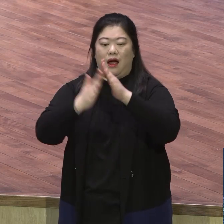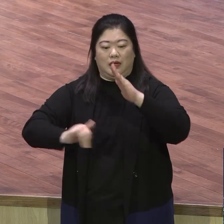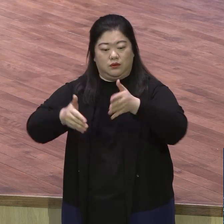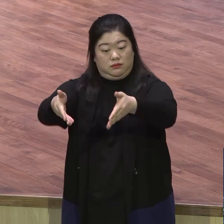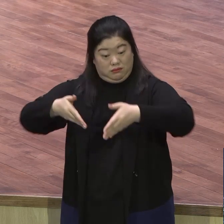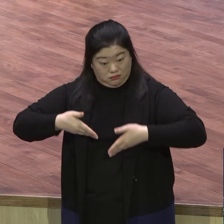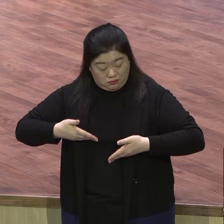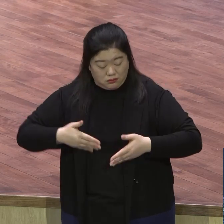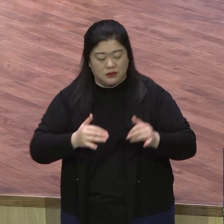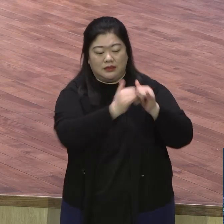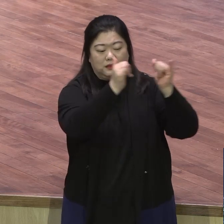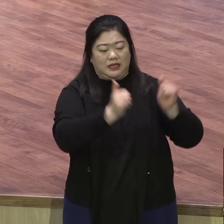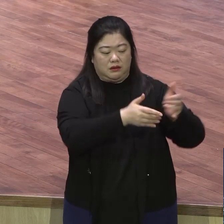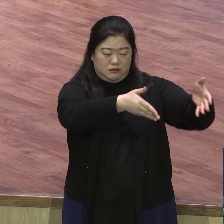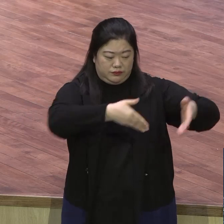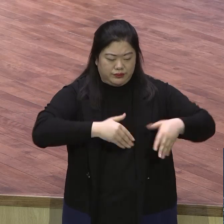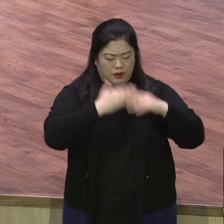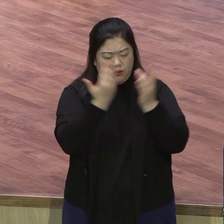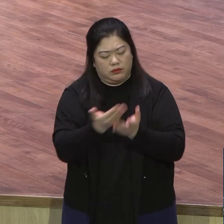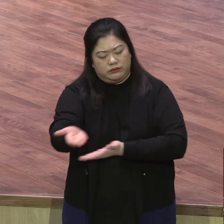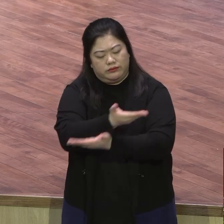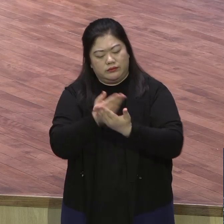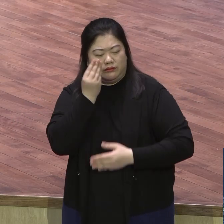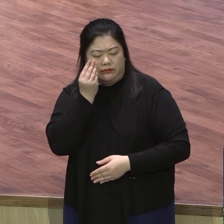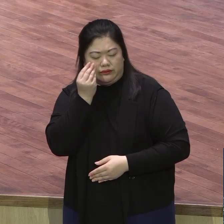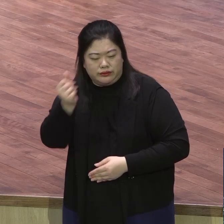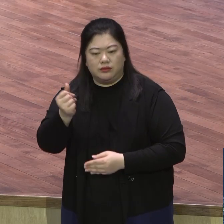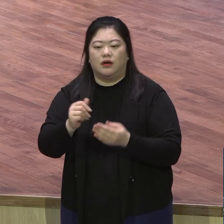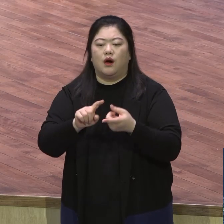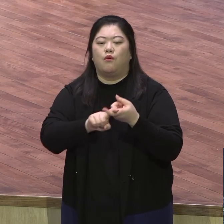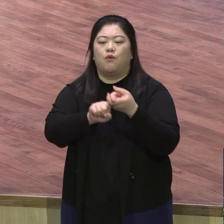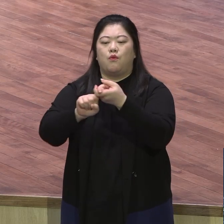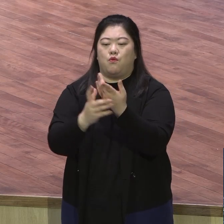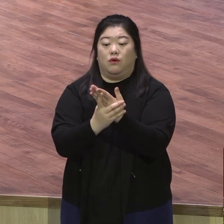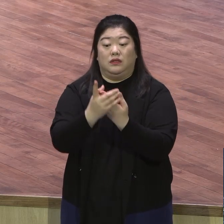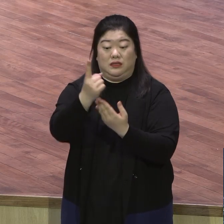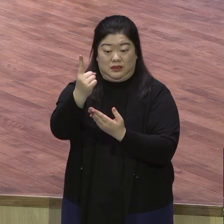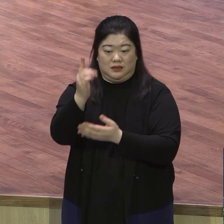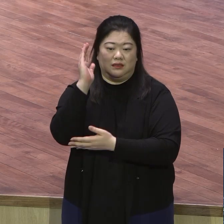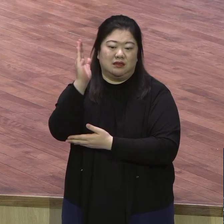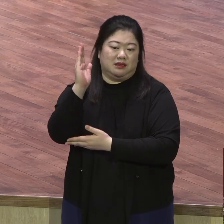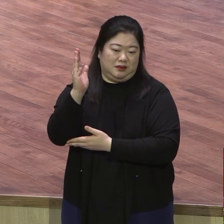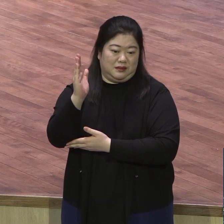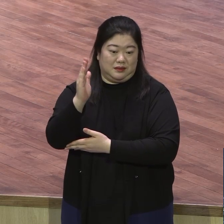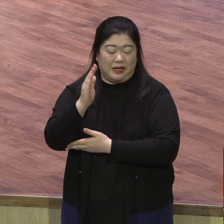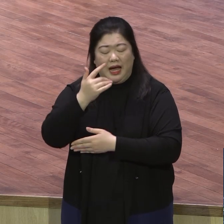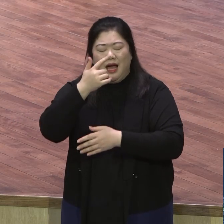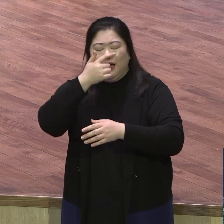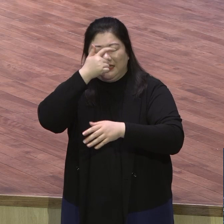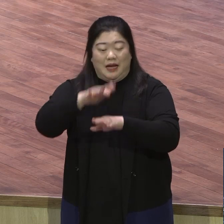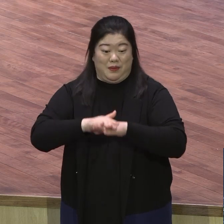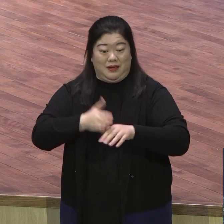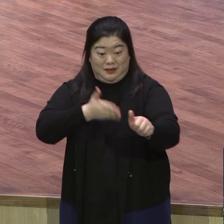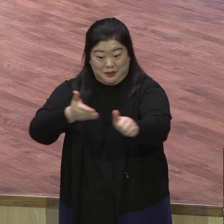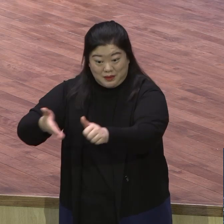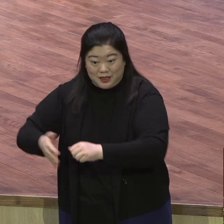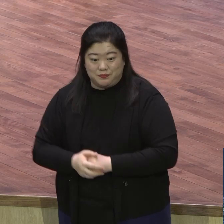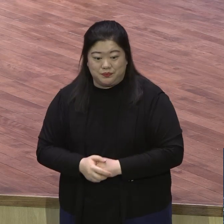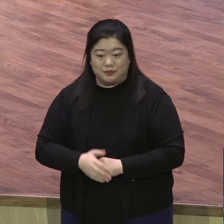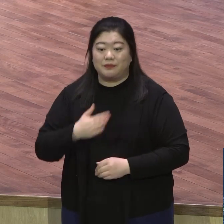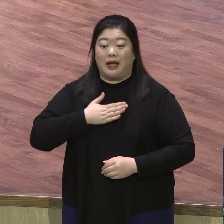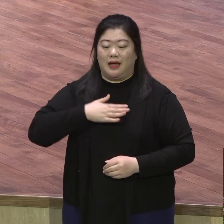다 원니스 예배자 되시 바랍니다. 저는 강의 설기로 합니다. 본문 따라갑니다.